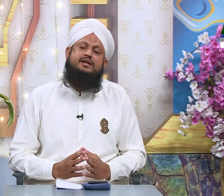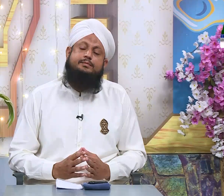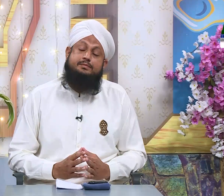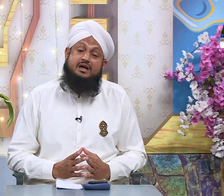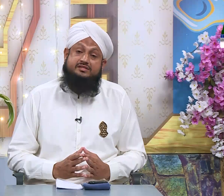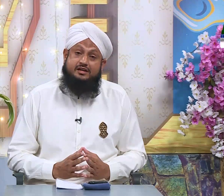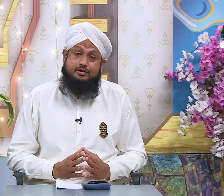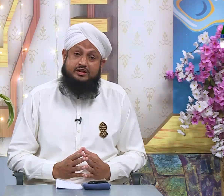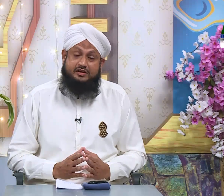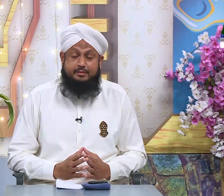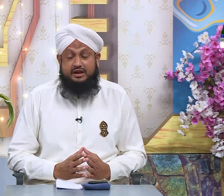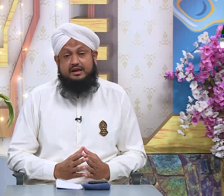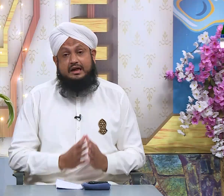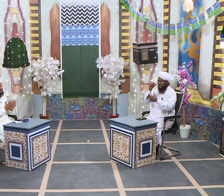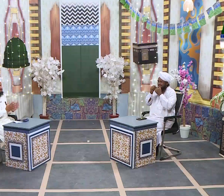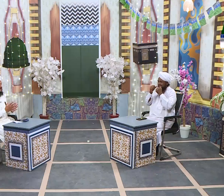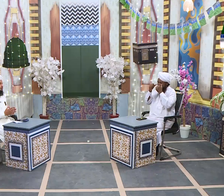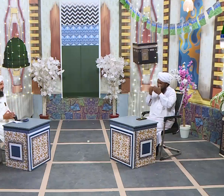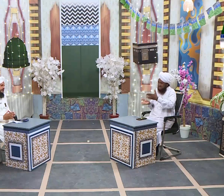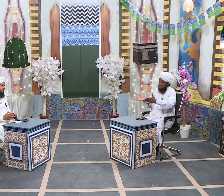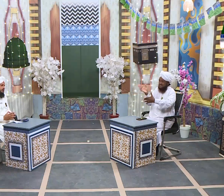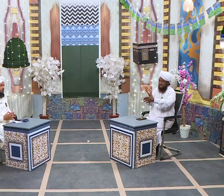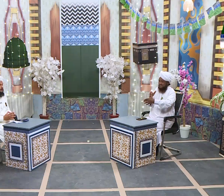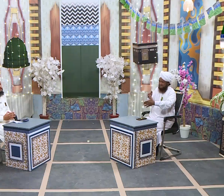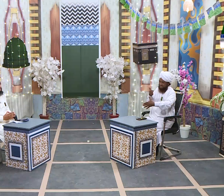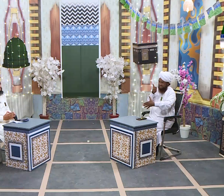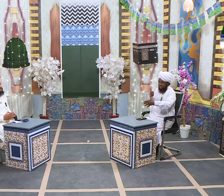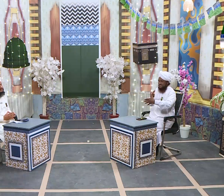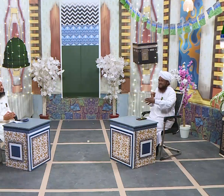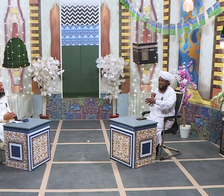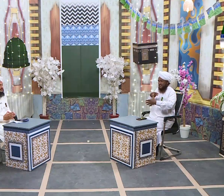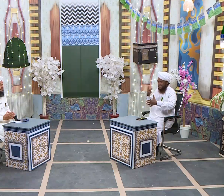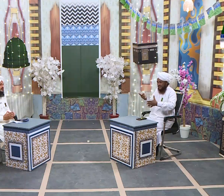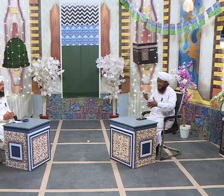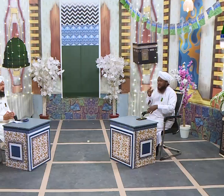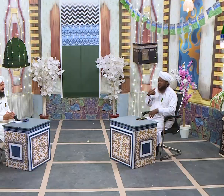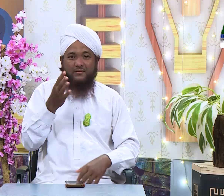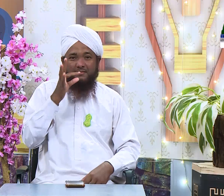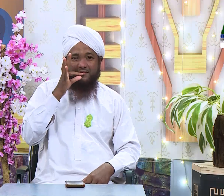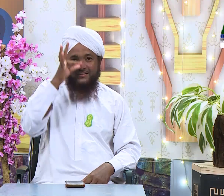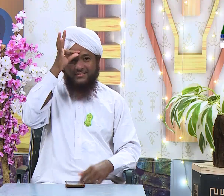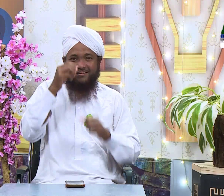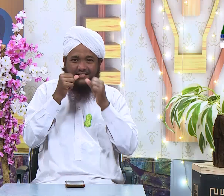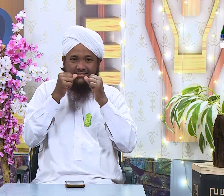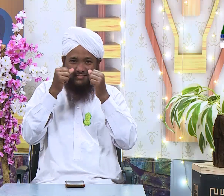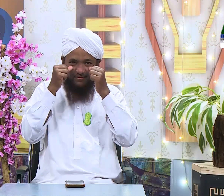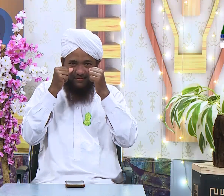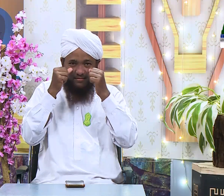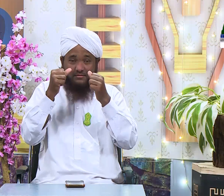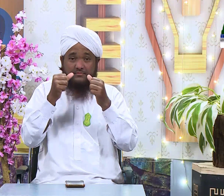نبی پاک صلی اللہ علیہ وسلم کی ذات کو بنایا، اور نبی پاک صلی اللہ علیہ وسلم کی ذات میں جہاں ان گنت اللہ تبارک و